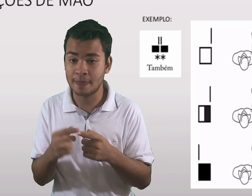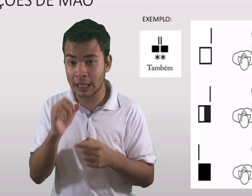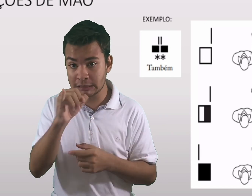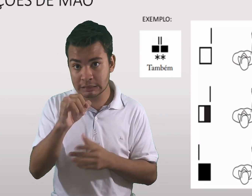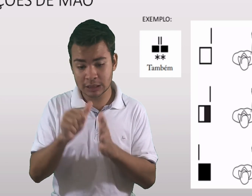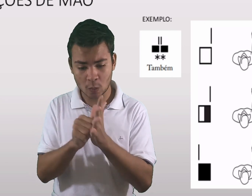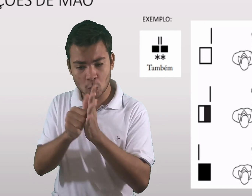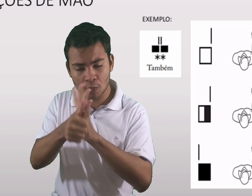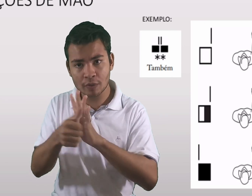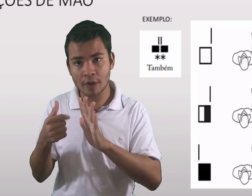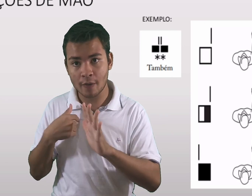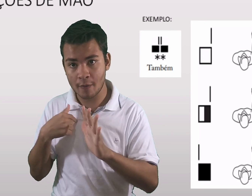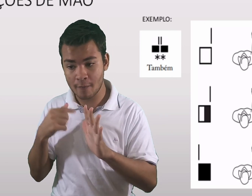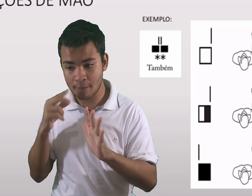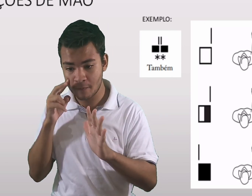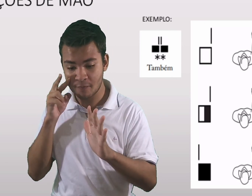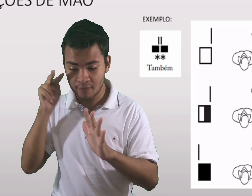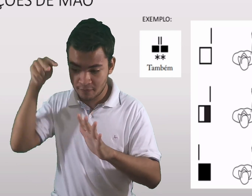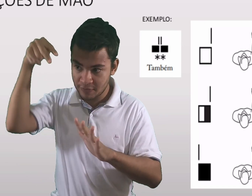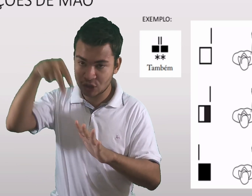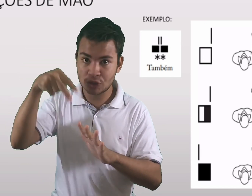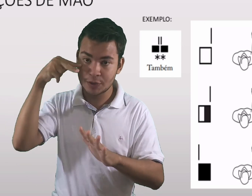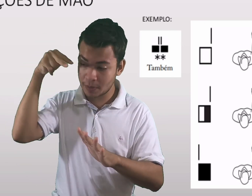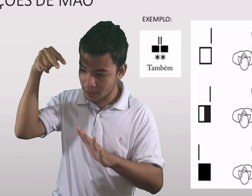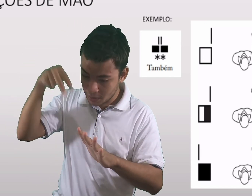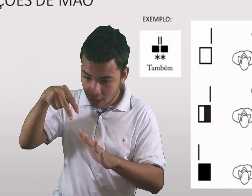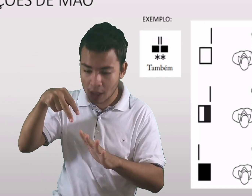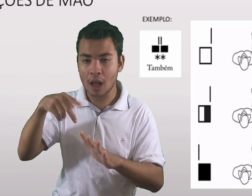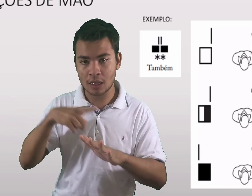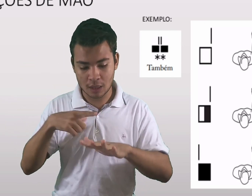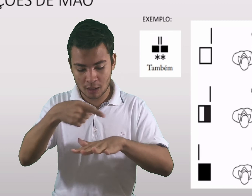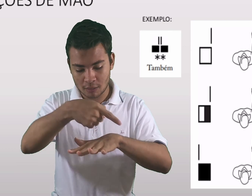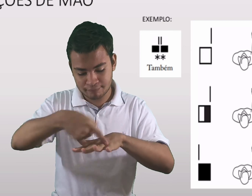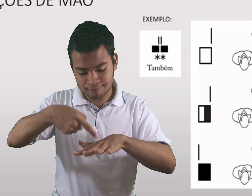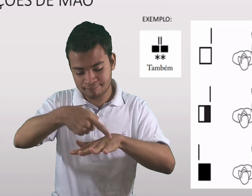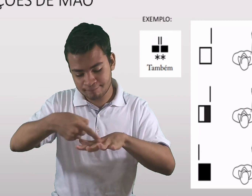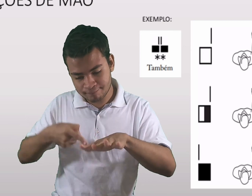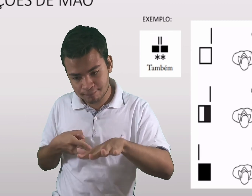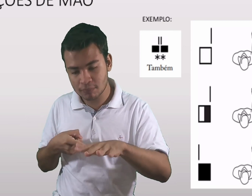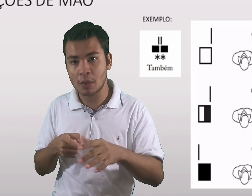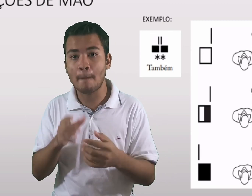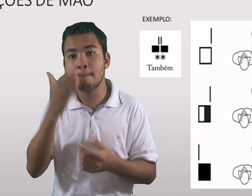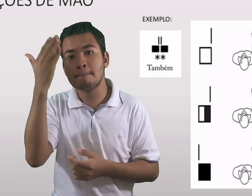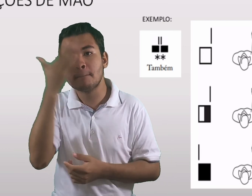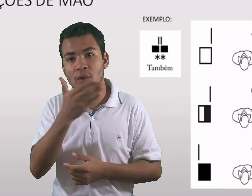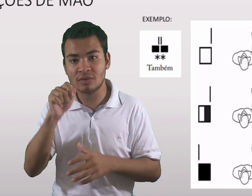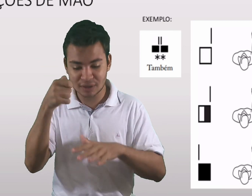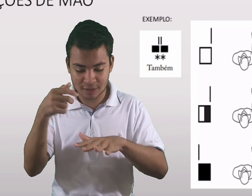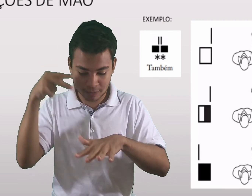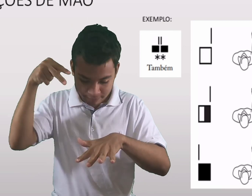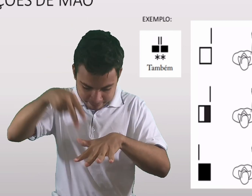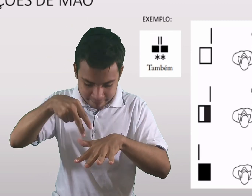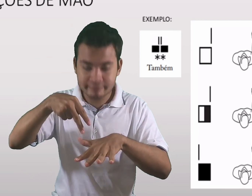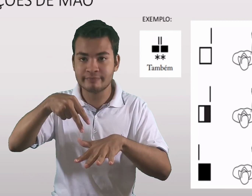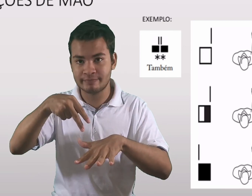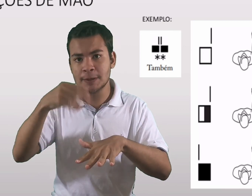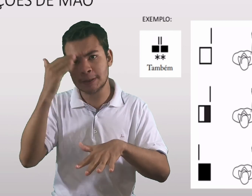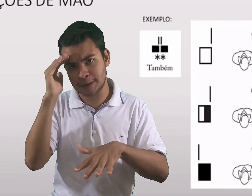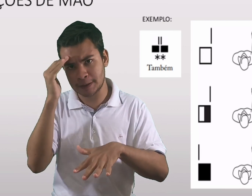nessa escrita? Por quê? Então, se eu vejo essa configuração de mão de cima, ela tem um corte.